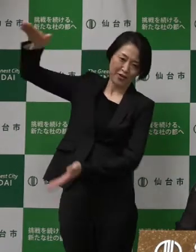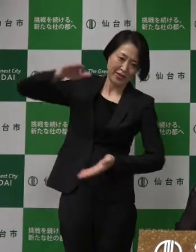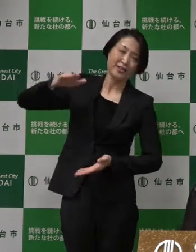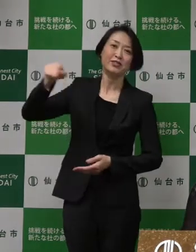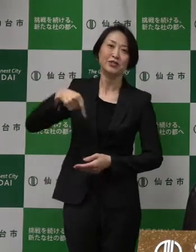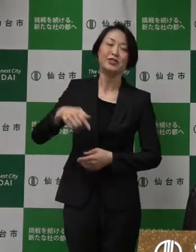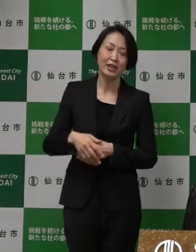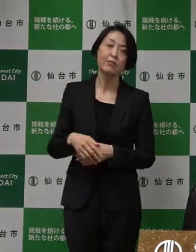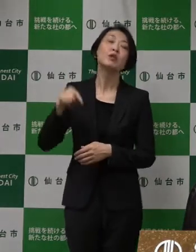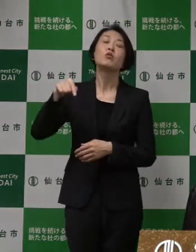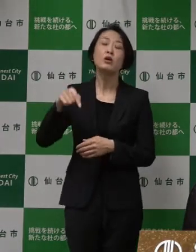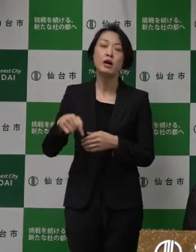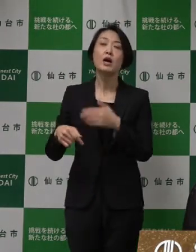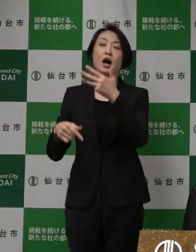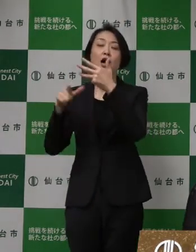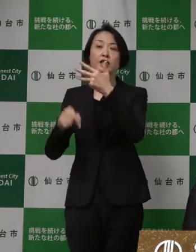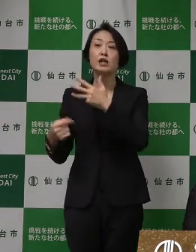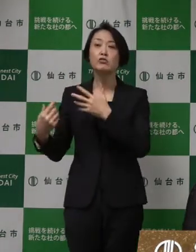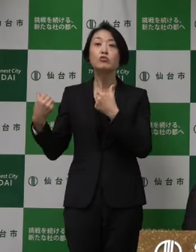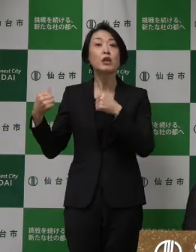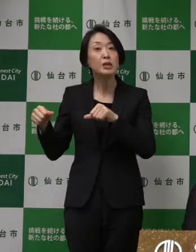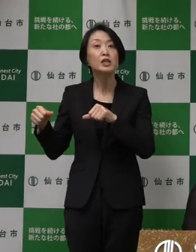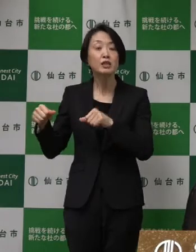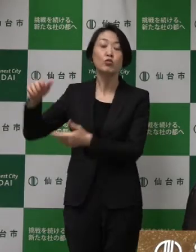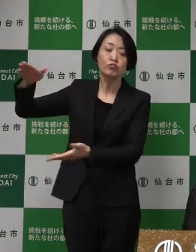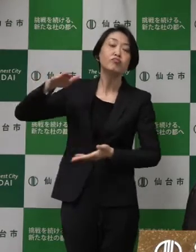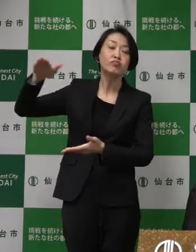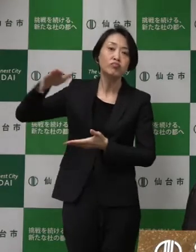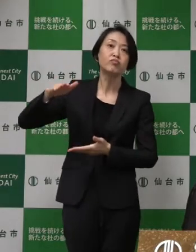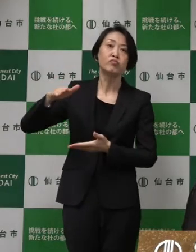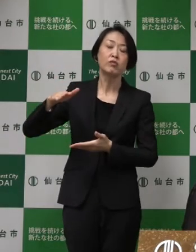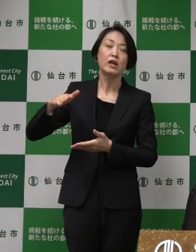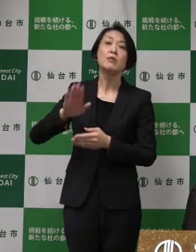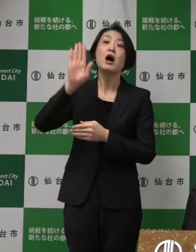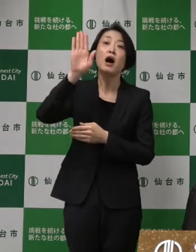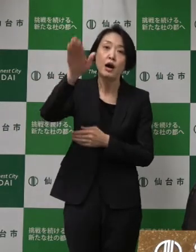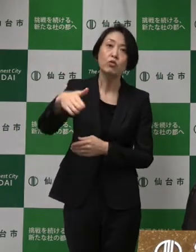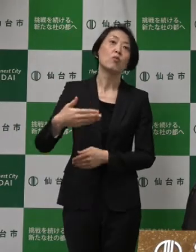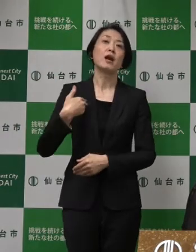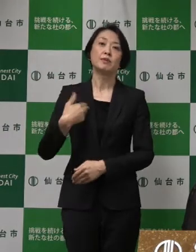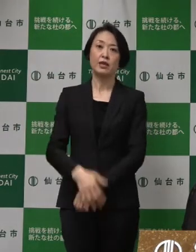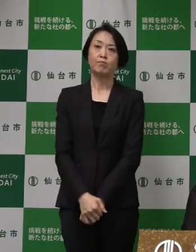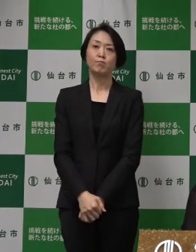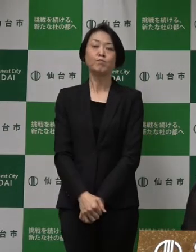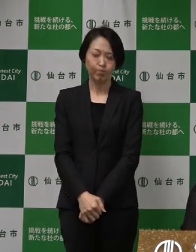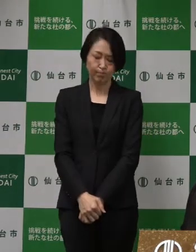8月と同じような量が、送られてきています。そこまでです。